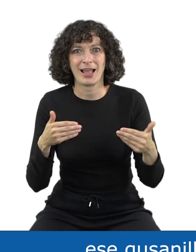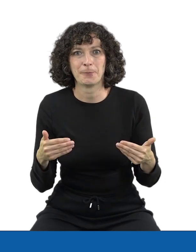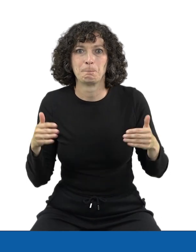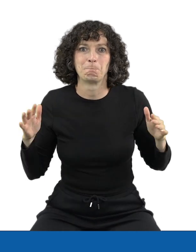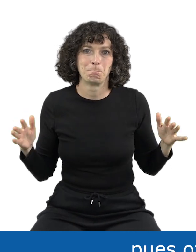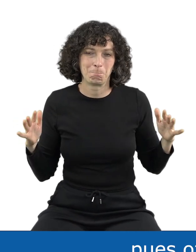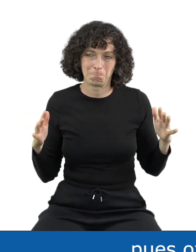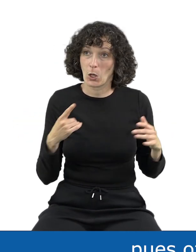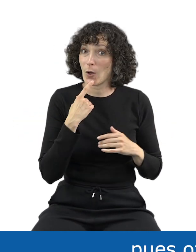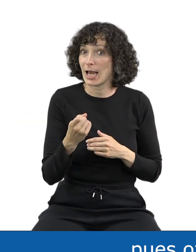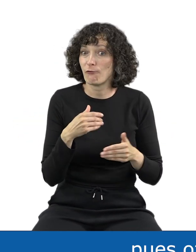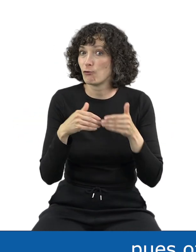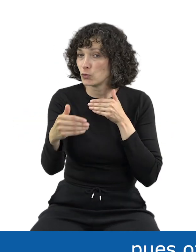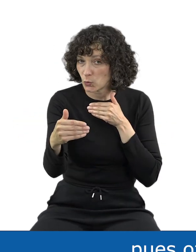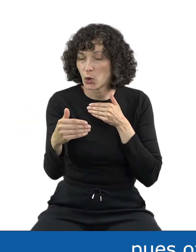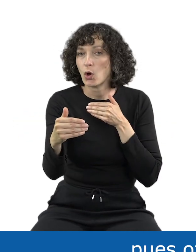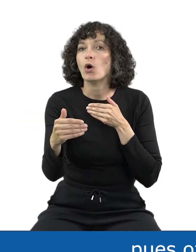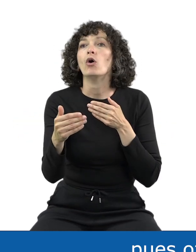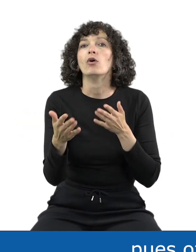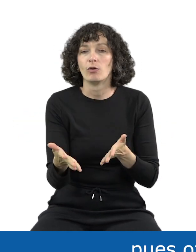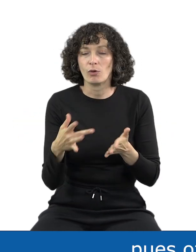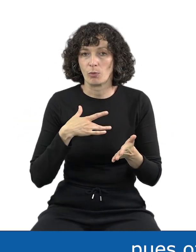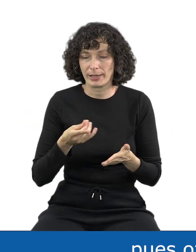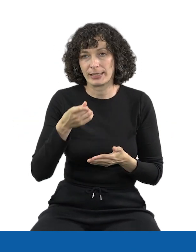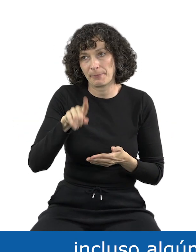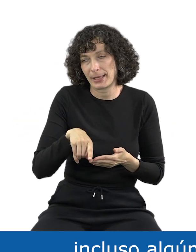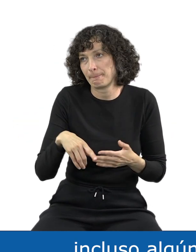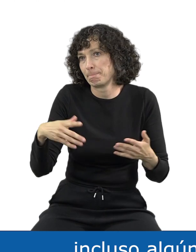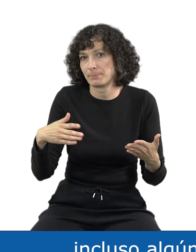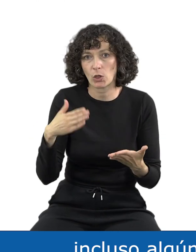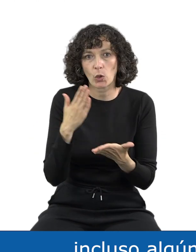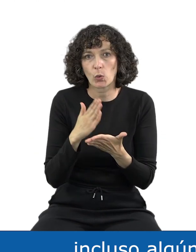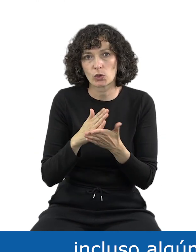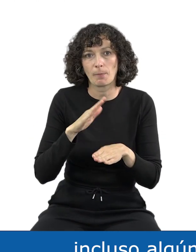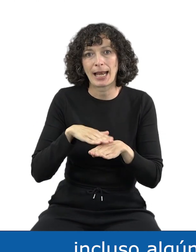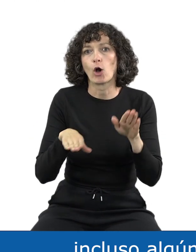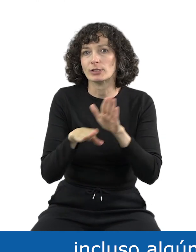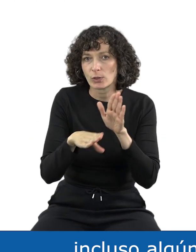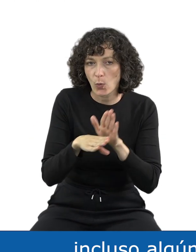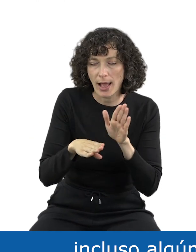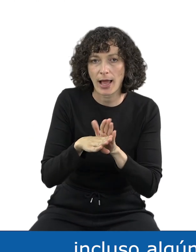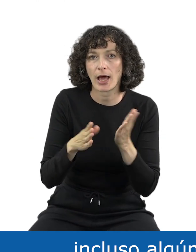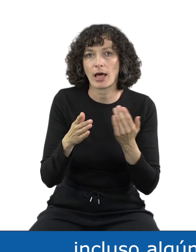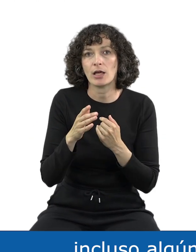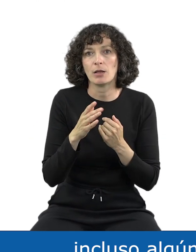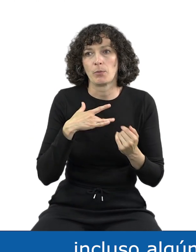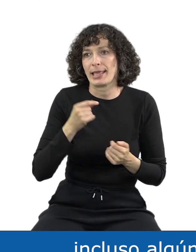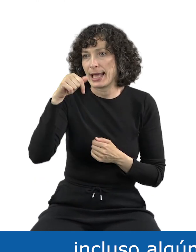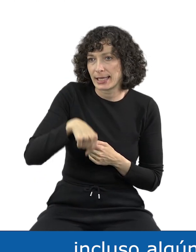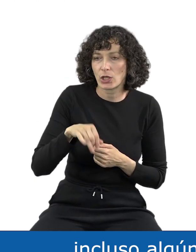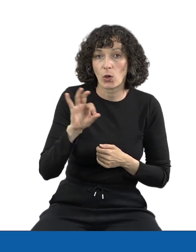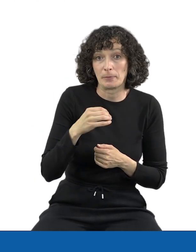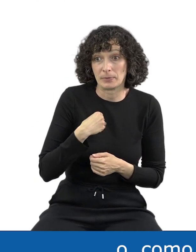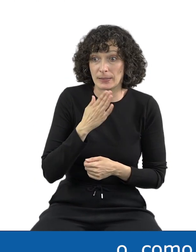más, pues ojalá, pues más adelante se pueda realizar incluso pues algún curso de continuación, ya sea